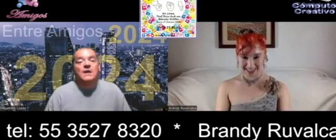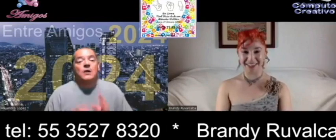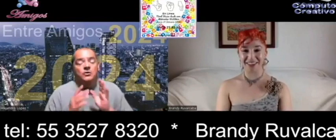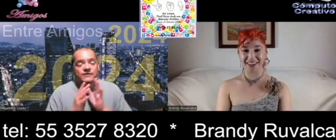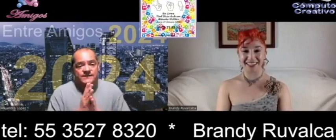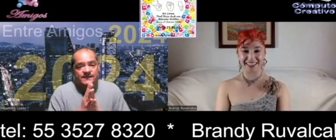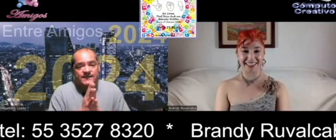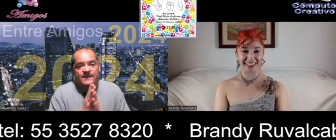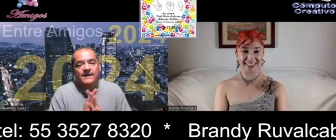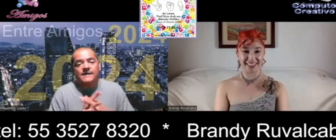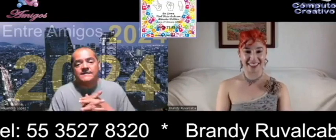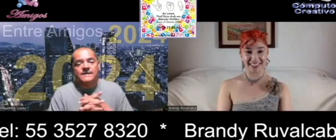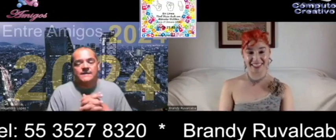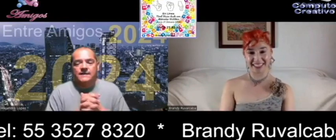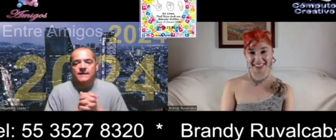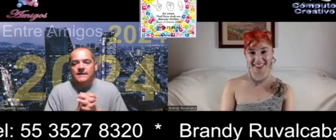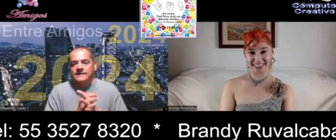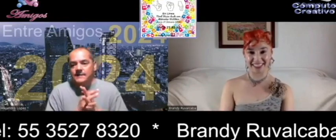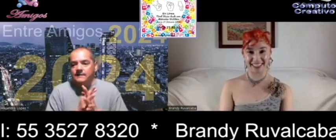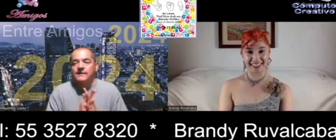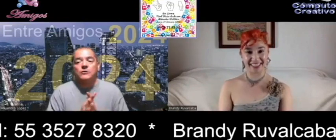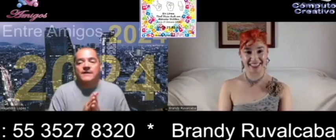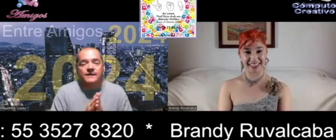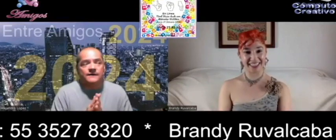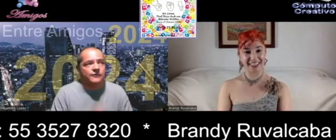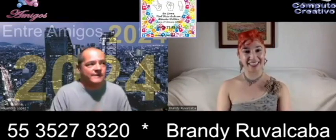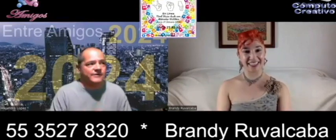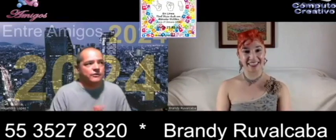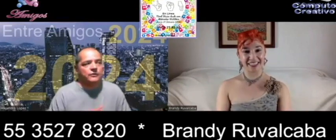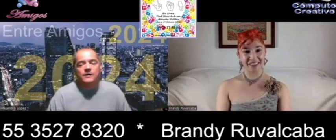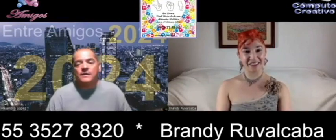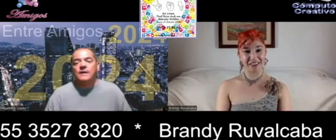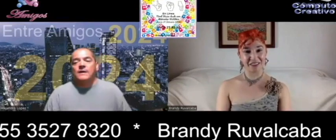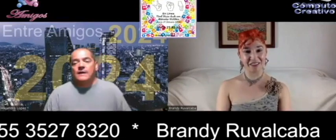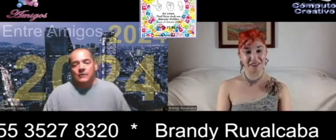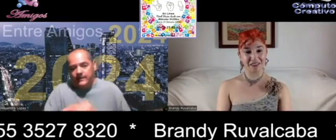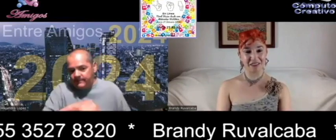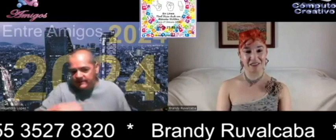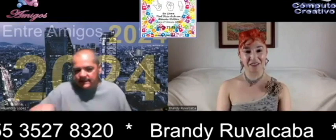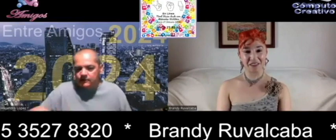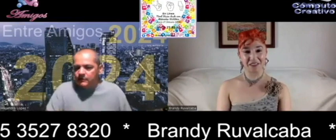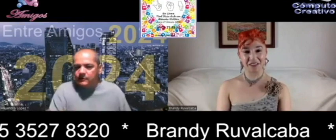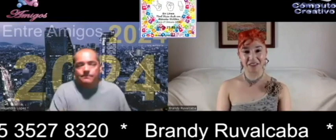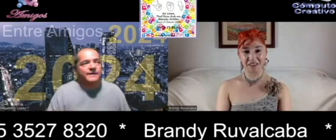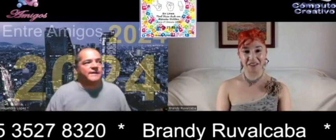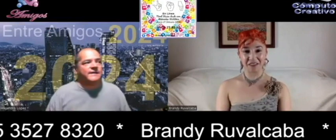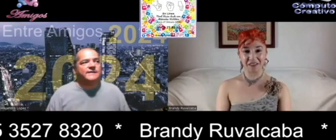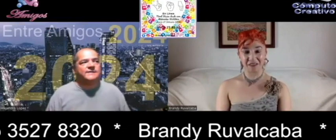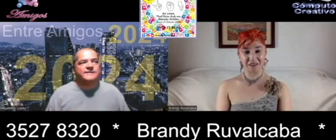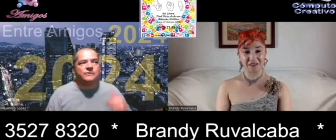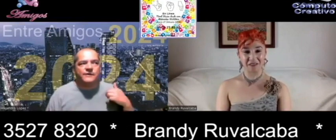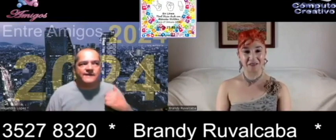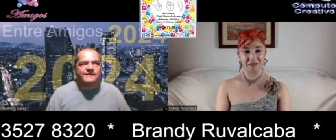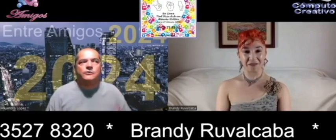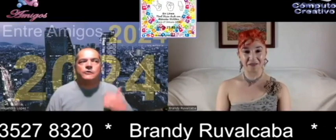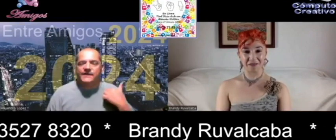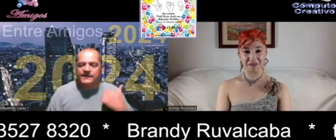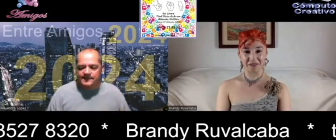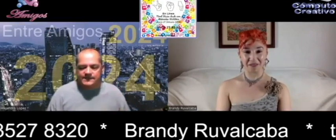Sí, exactamente. los que se quieran inscribir o quieran información, aunque aparece el número en pantalla, es el